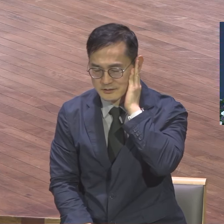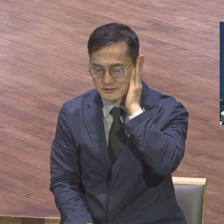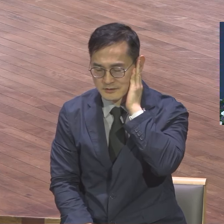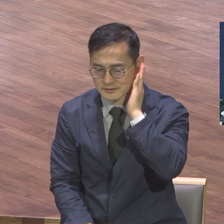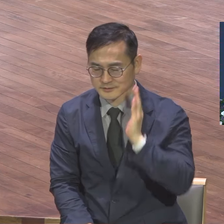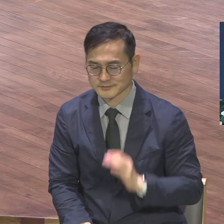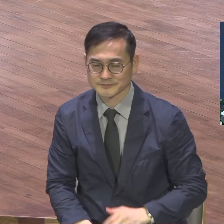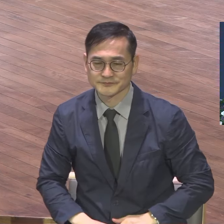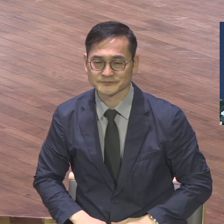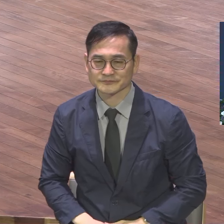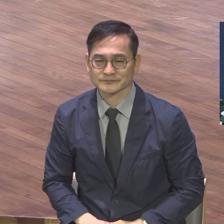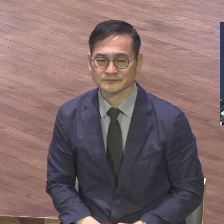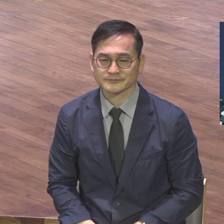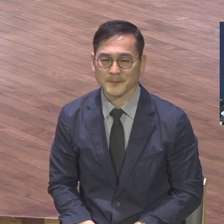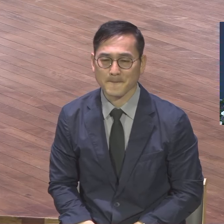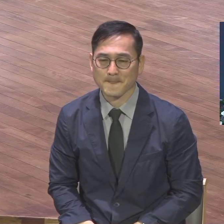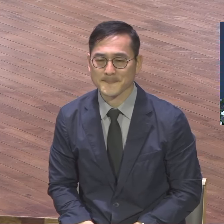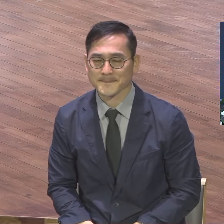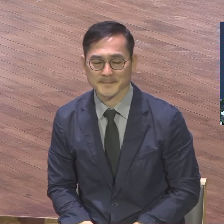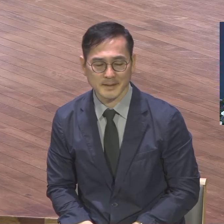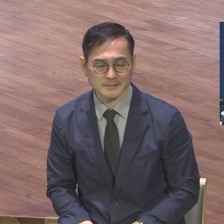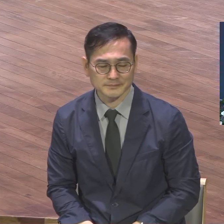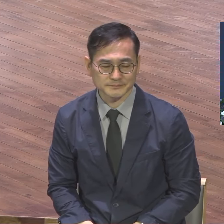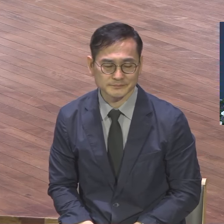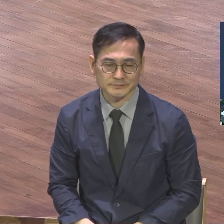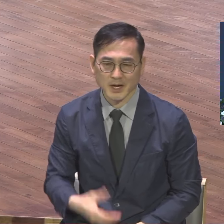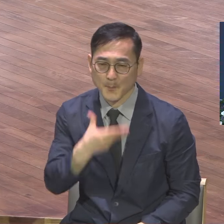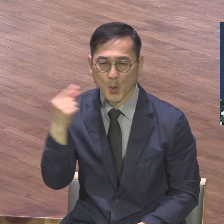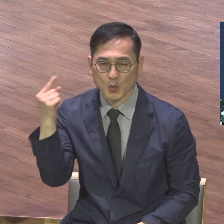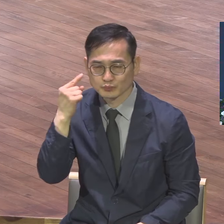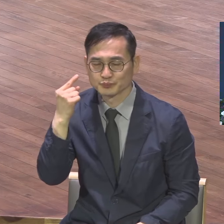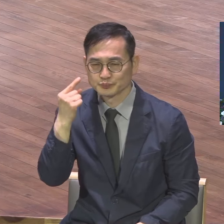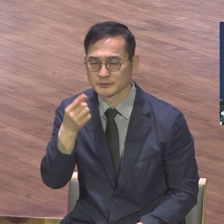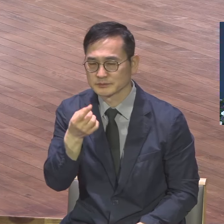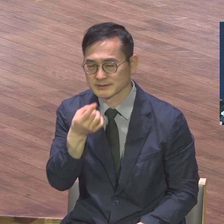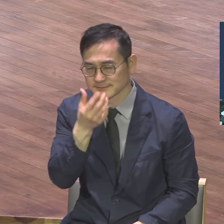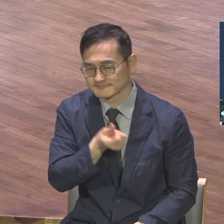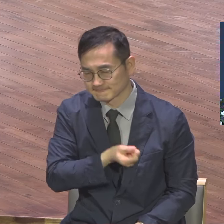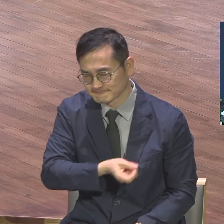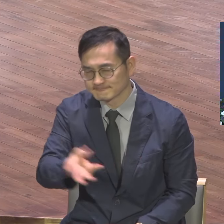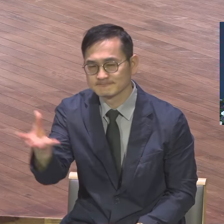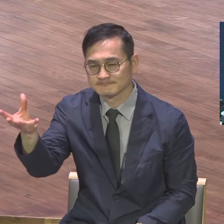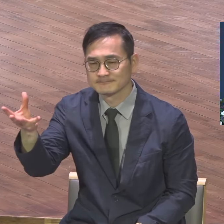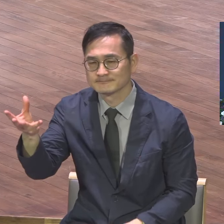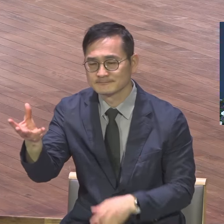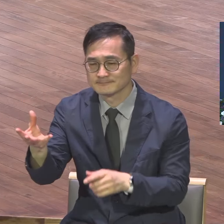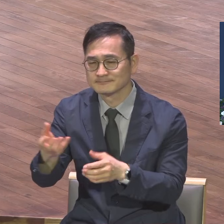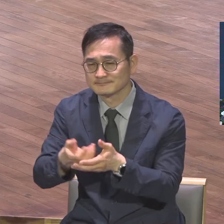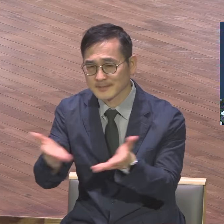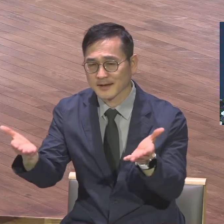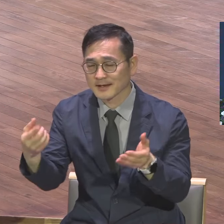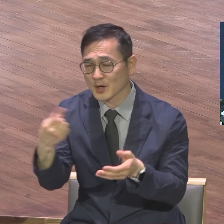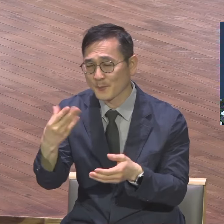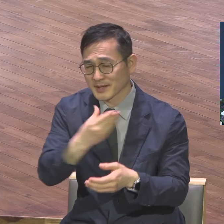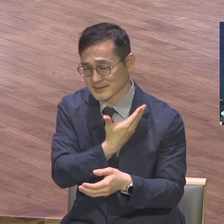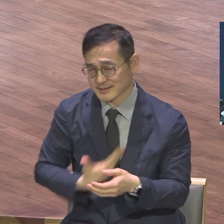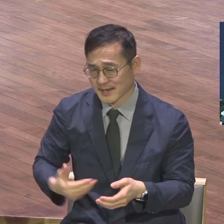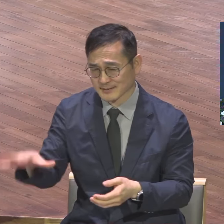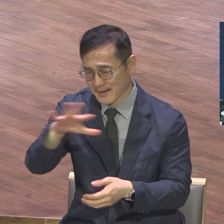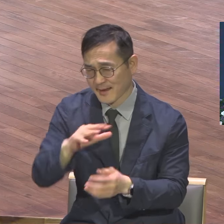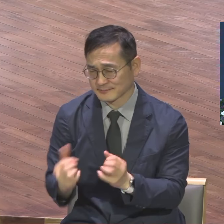향이었습니다. 복음 불씨 가진 천만 제자가 하나 되어서 온 세계에 복음